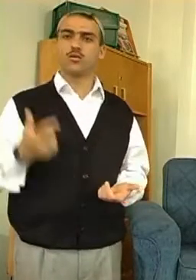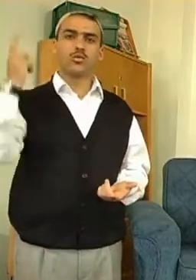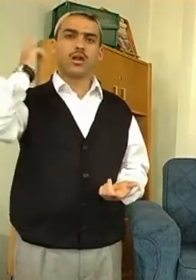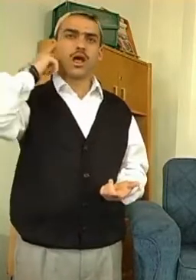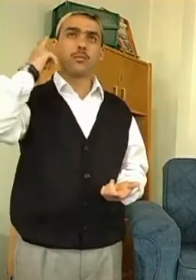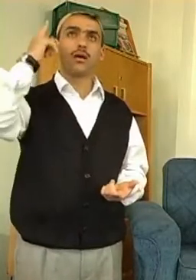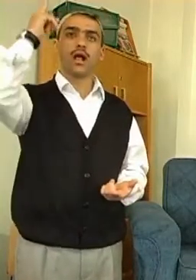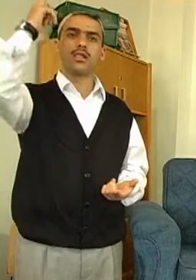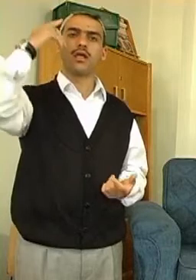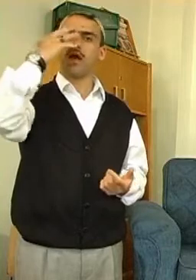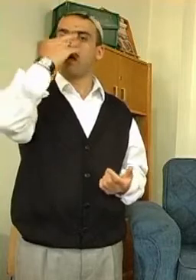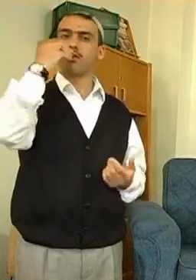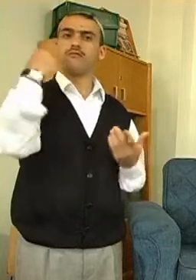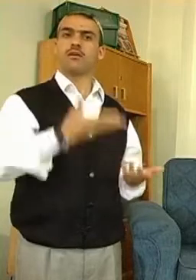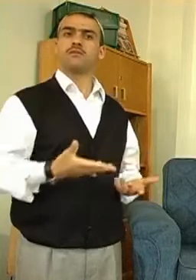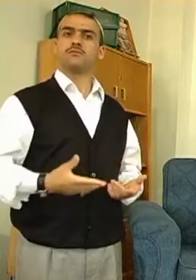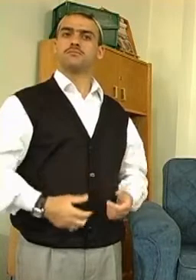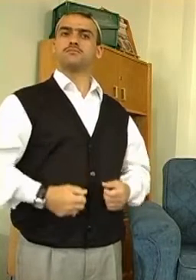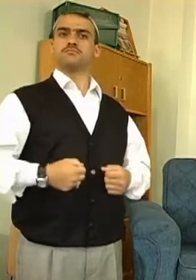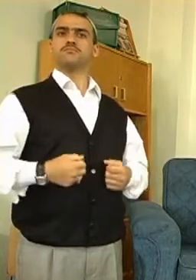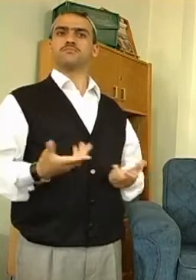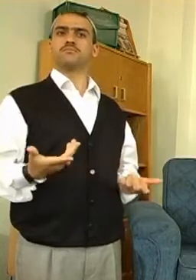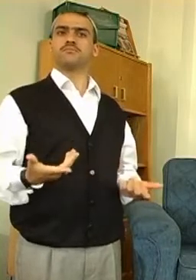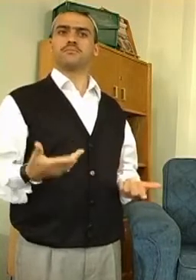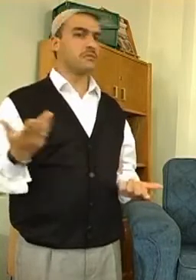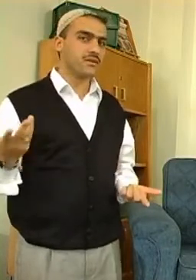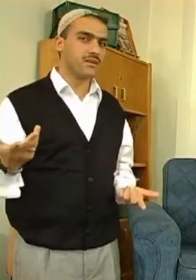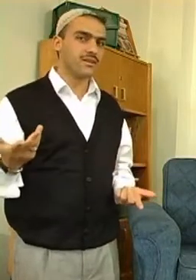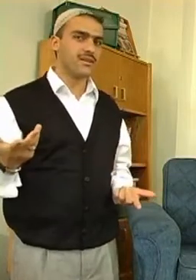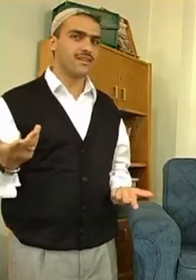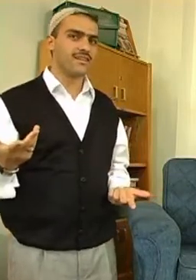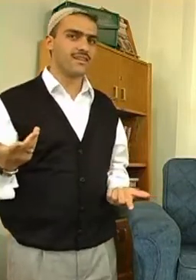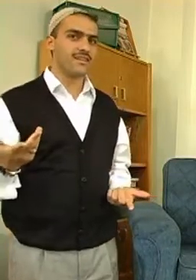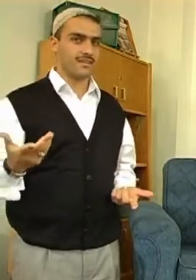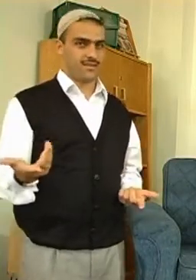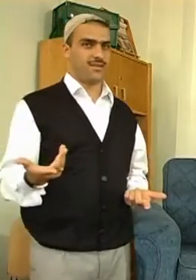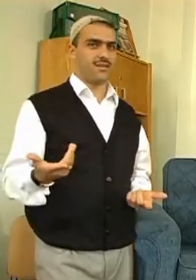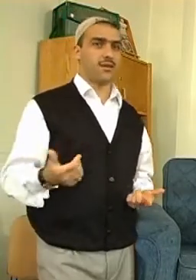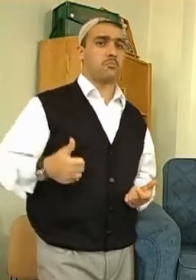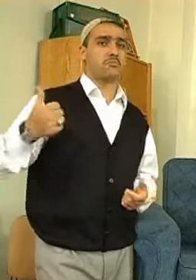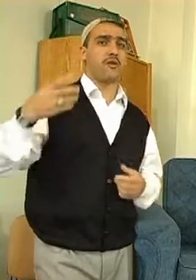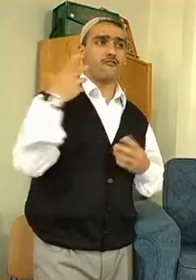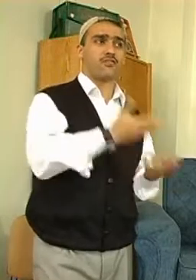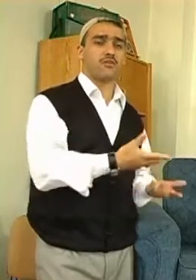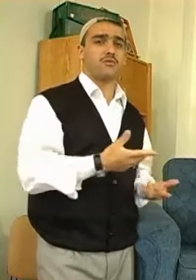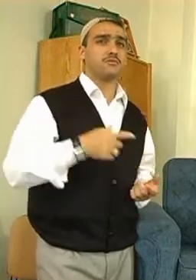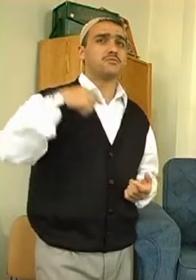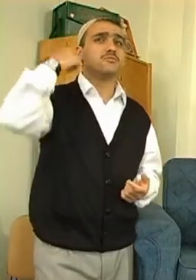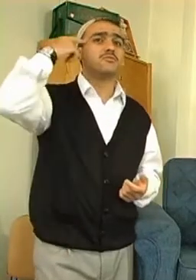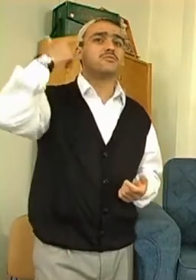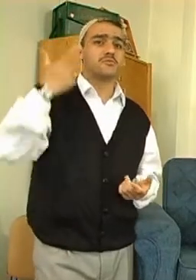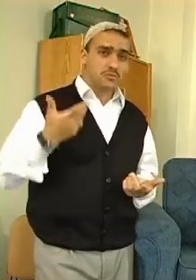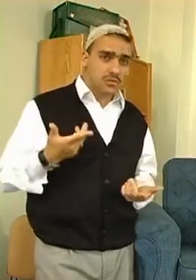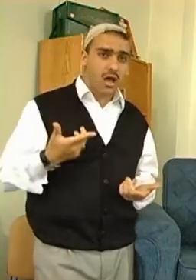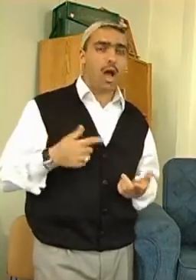rahmet, enfüsi nimetler. Oradan geç şu hava var ya, şu su var ya, şu güneş var ya. Tüm Allah'ın bana rahmeti, bana